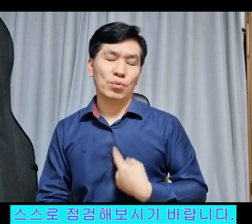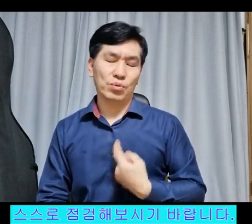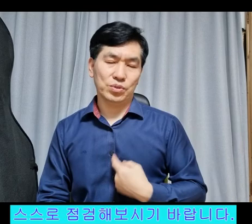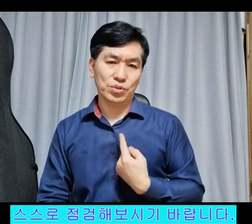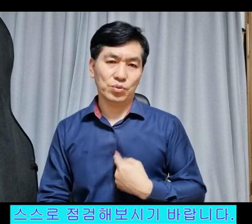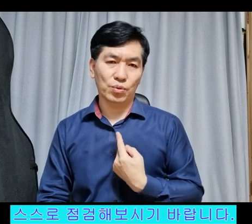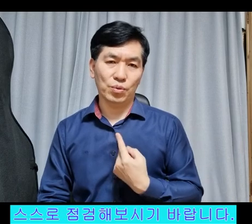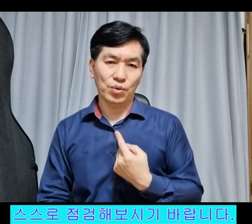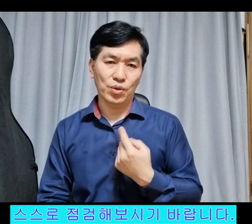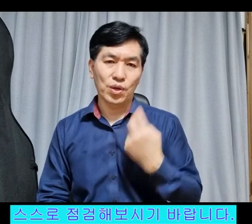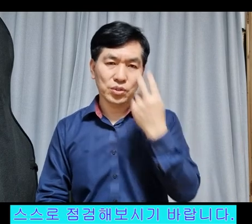스스로